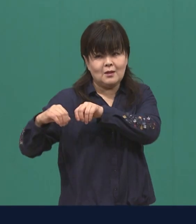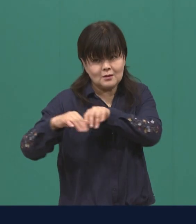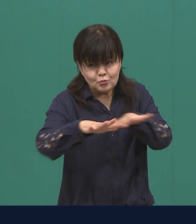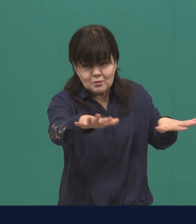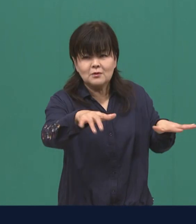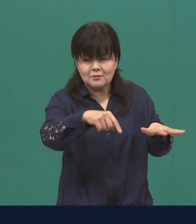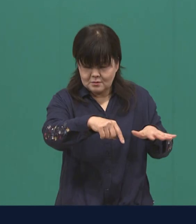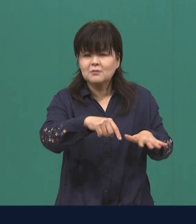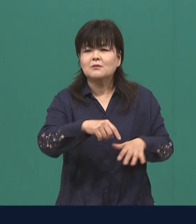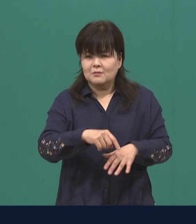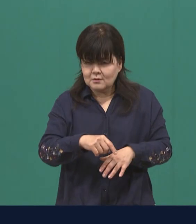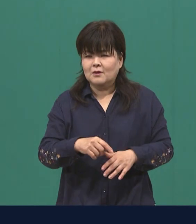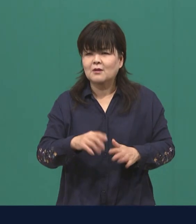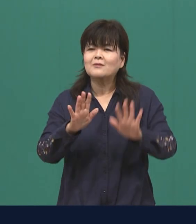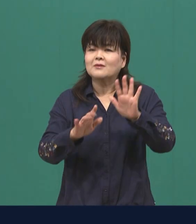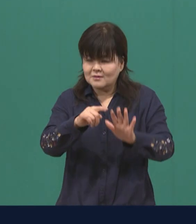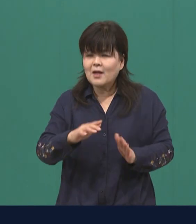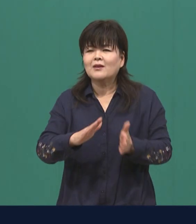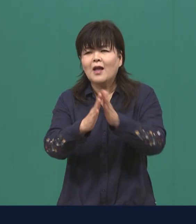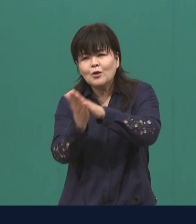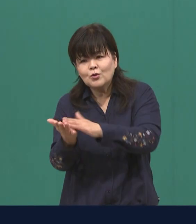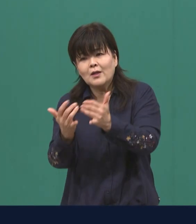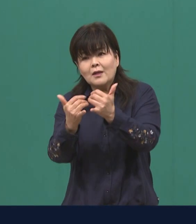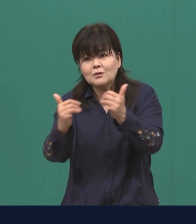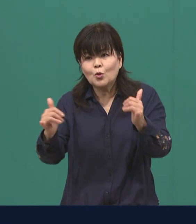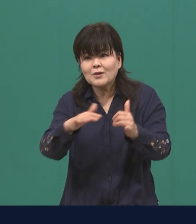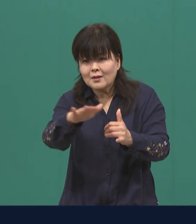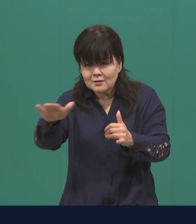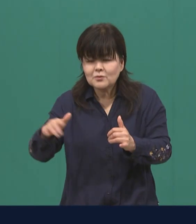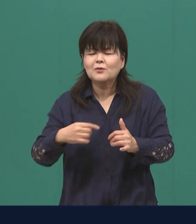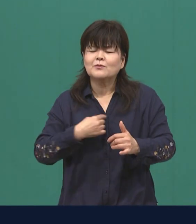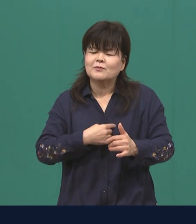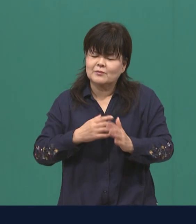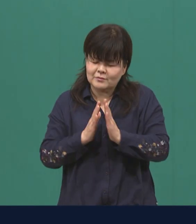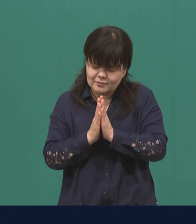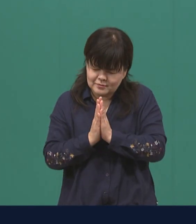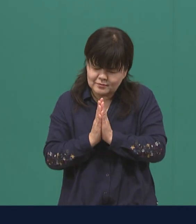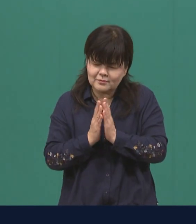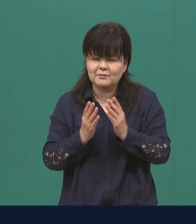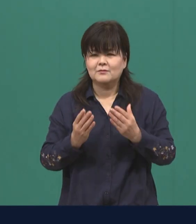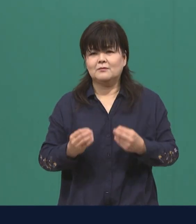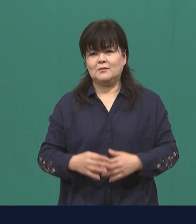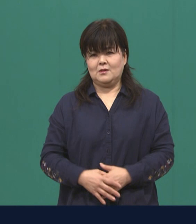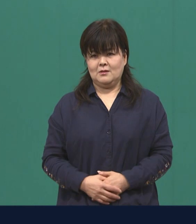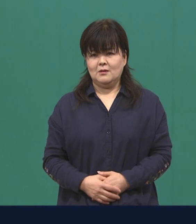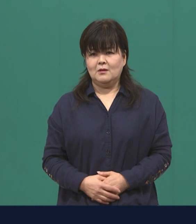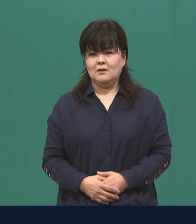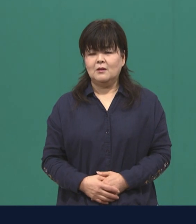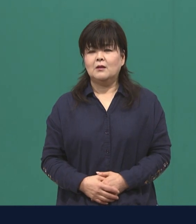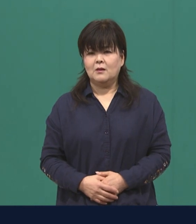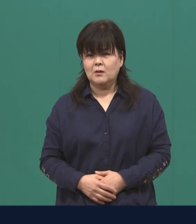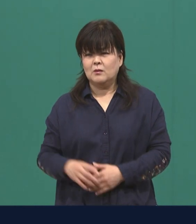に発信する形で、亡くなった人たちに思いを馳せました。